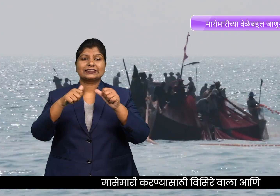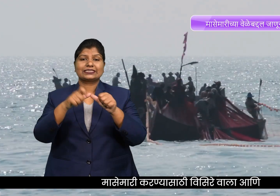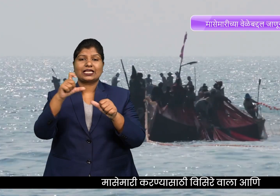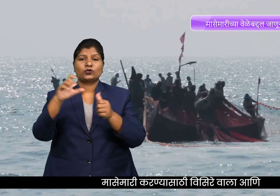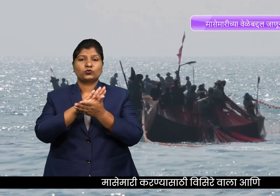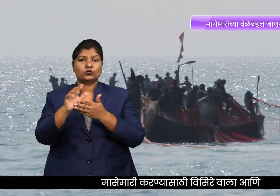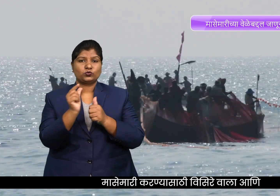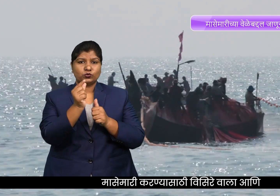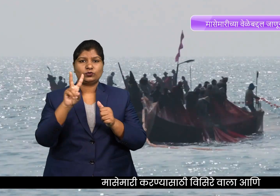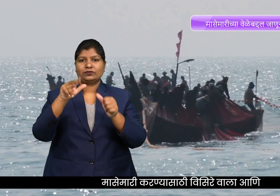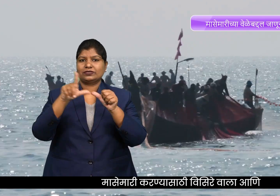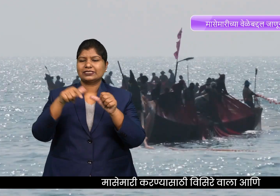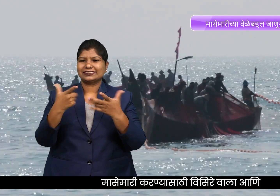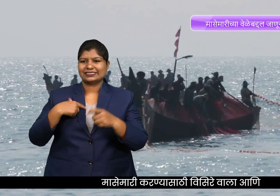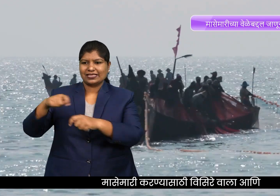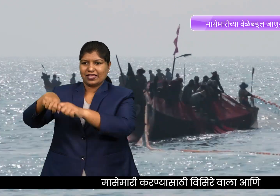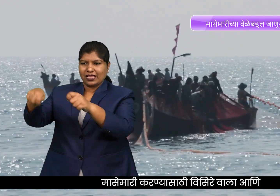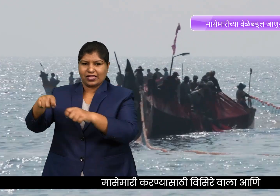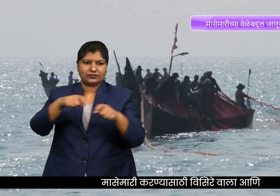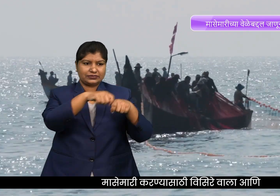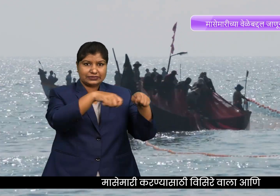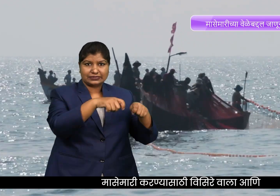मासेमारी करण्यासाठी विसारे आणि